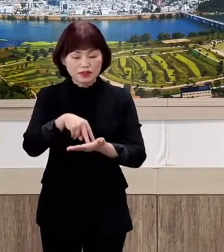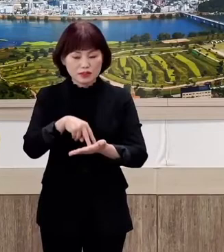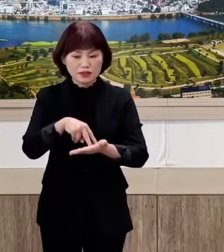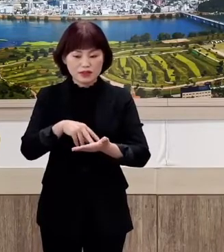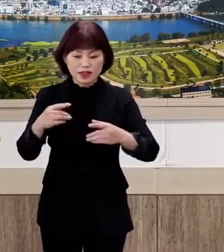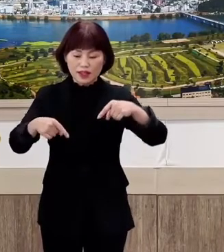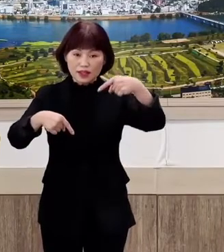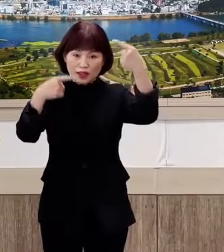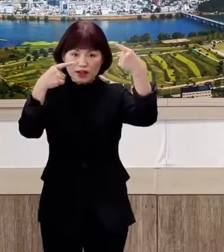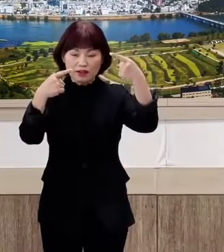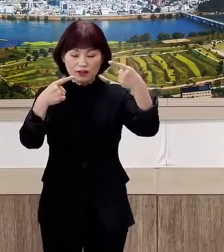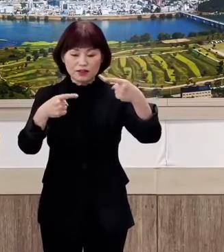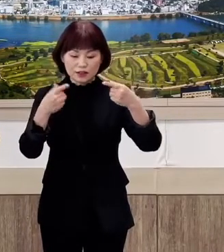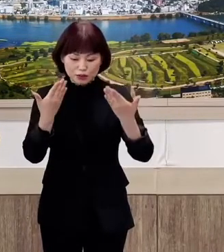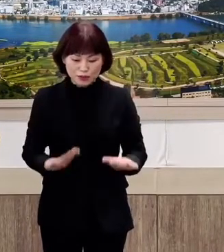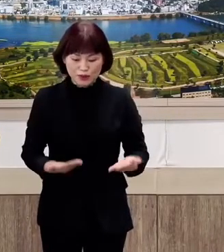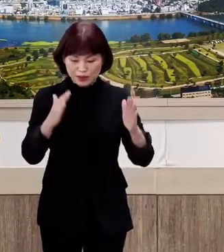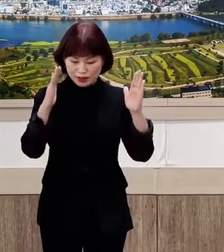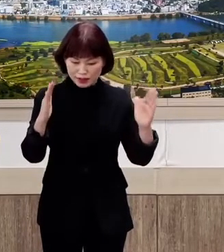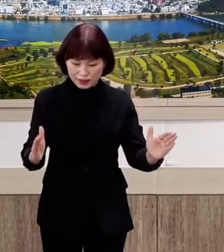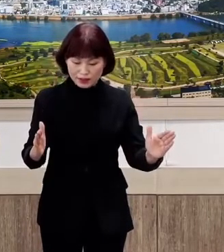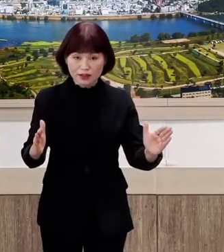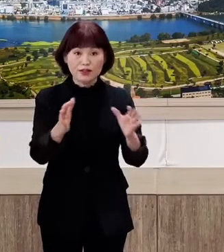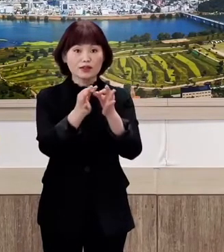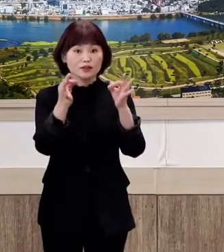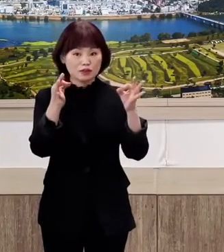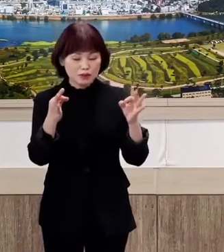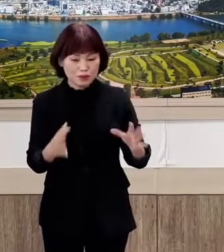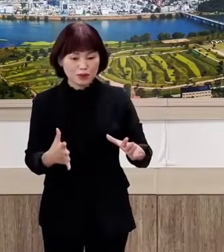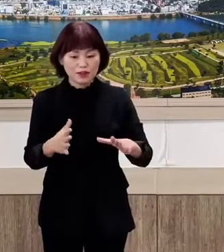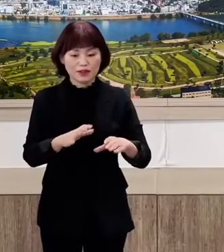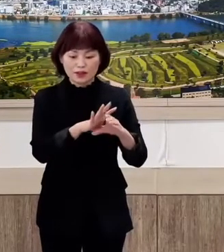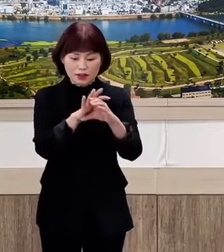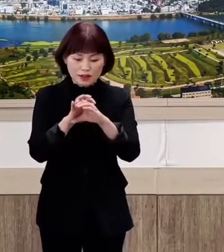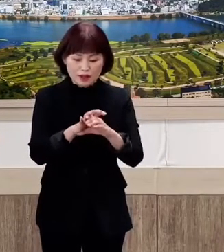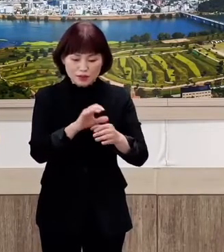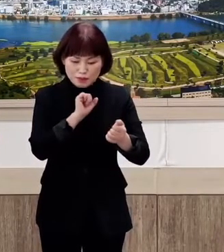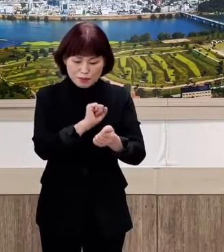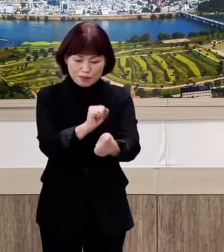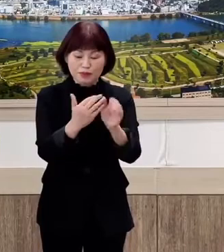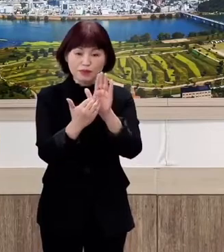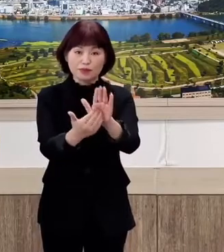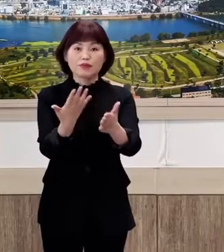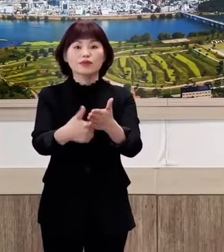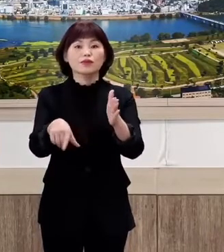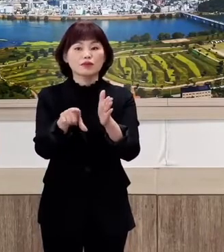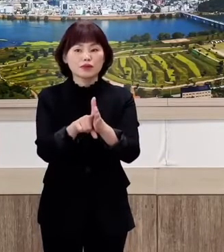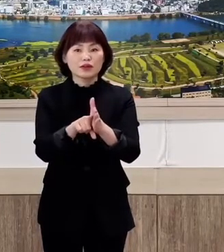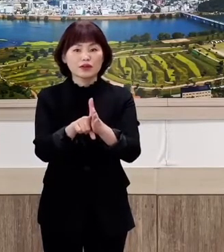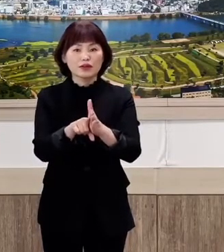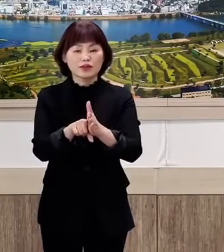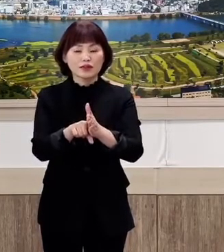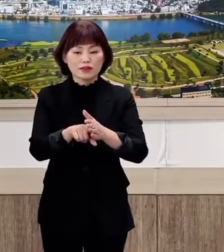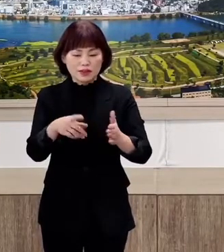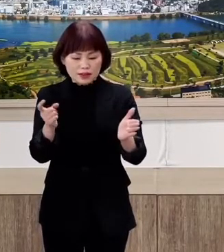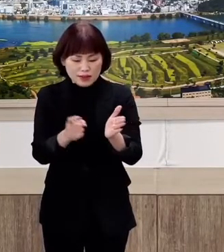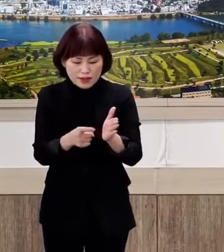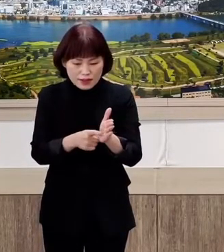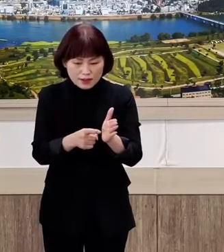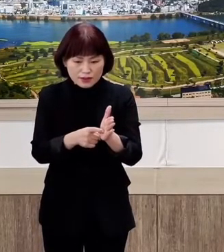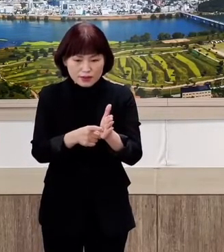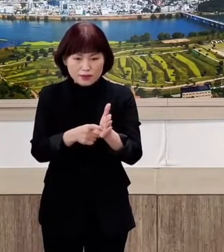명절 연휴 기간 동안 바이러스 확산 방지를 위하여 코로나 특별 대책 방역